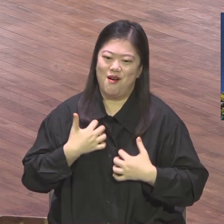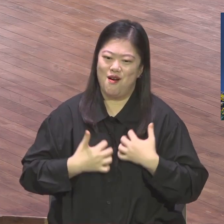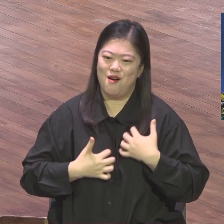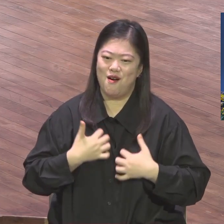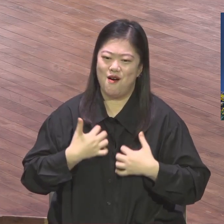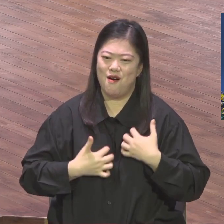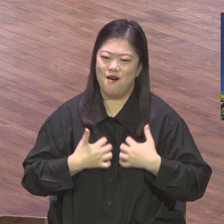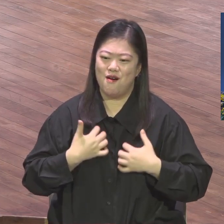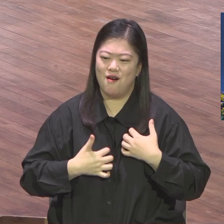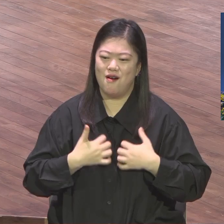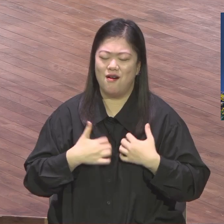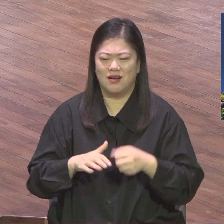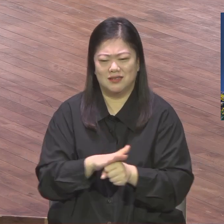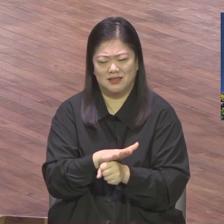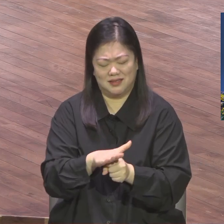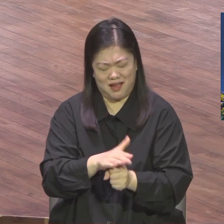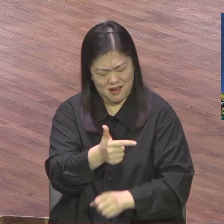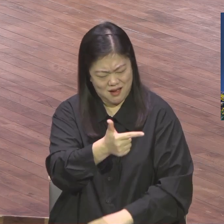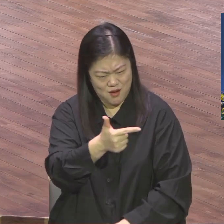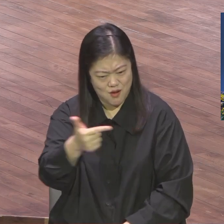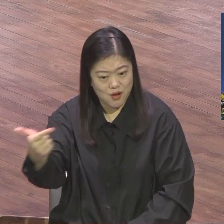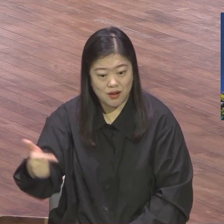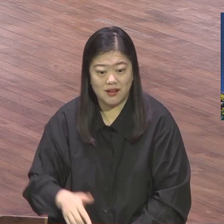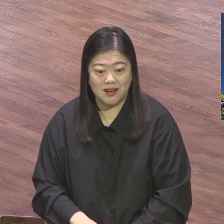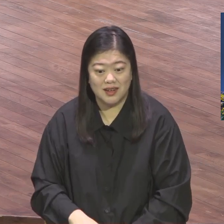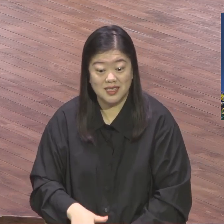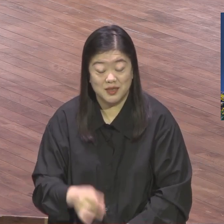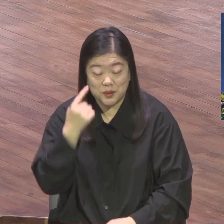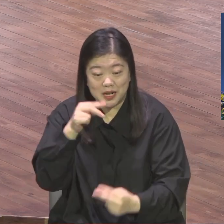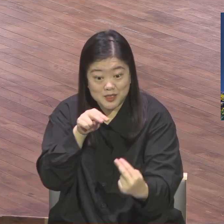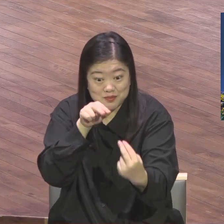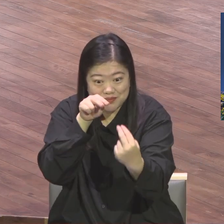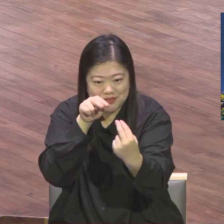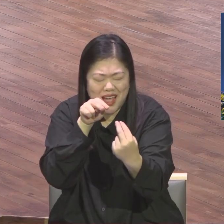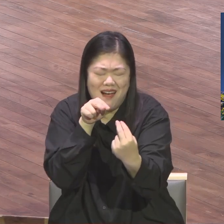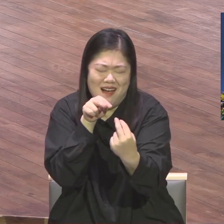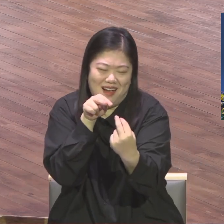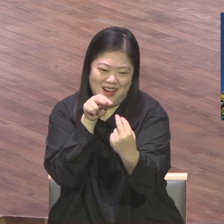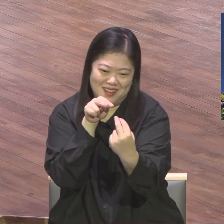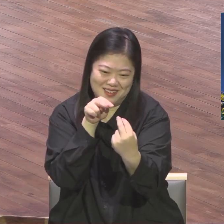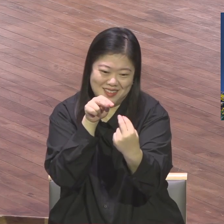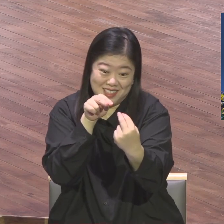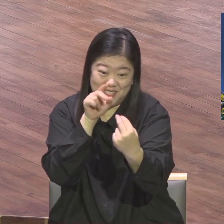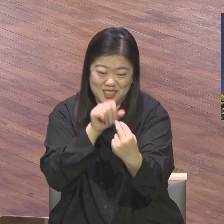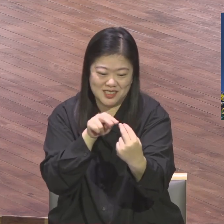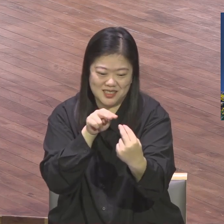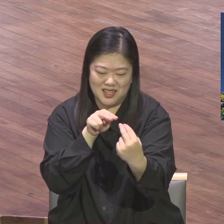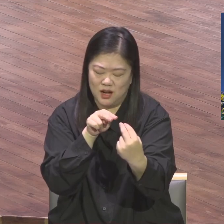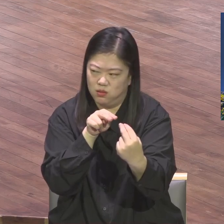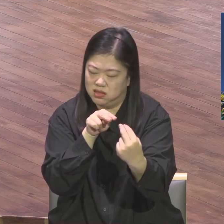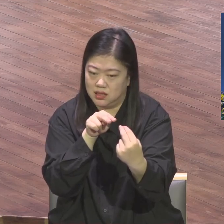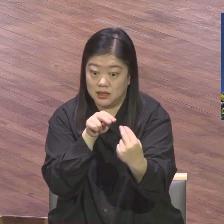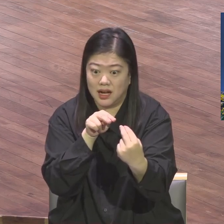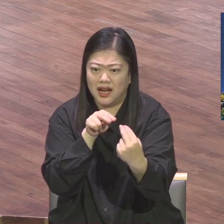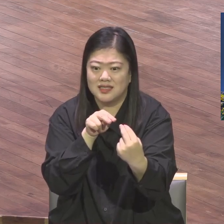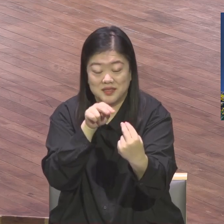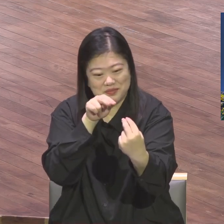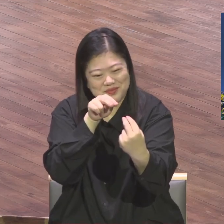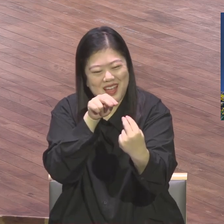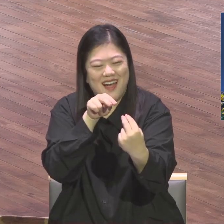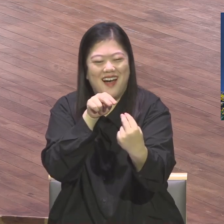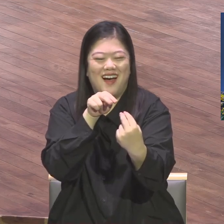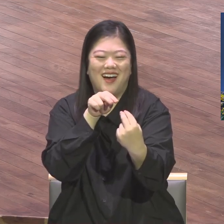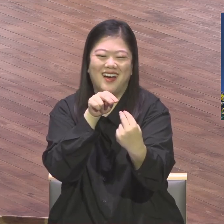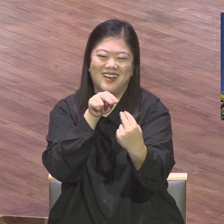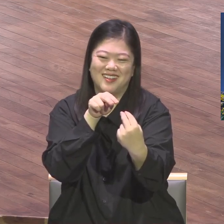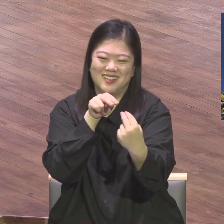잠잠히 사랑할 정도가 아니라 우리 보기만 해도 너무 좋아. 너무 기뻐하시. 그래서 뭐라고 하시오? 너무